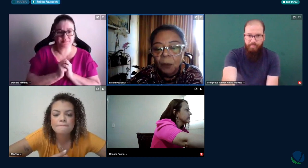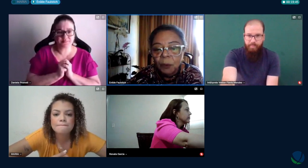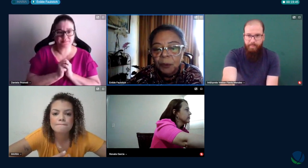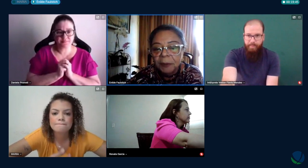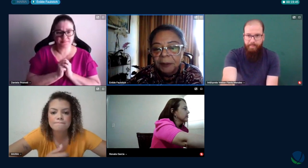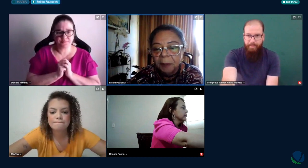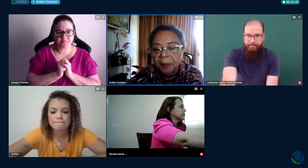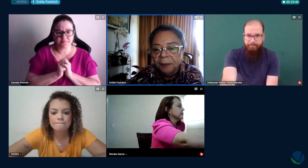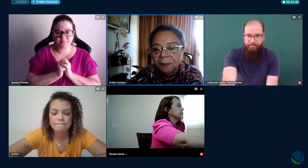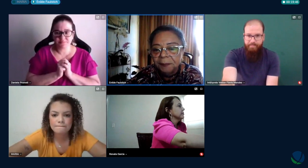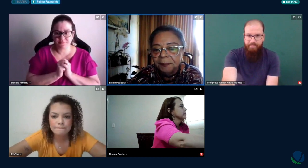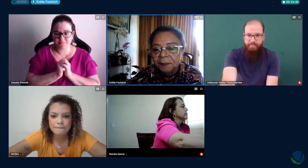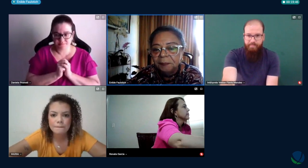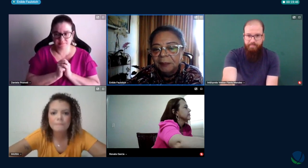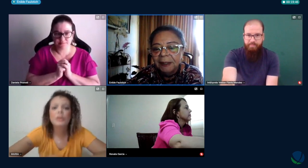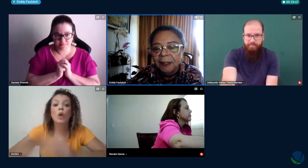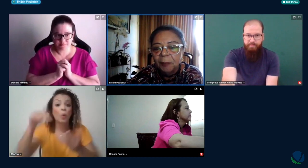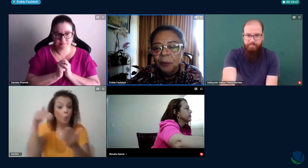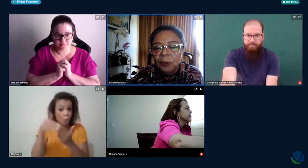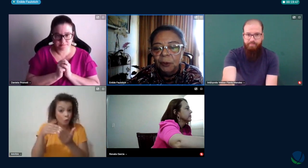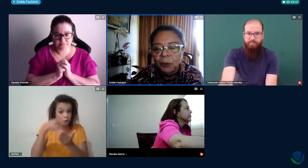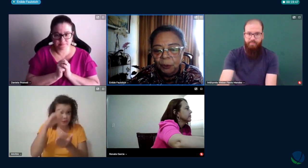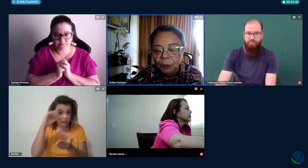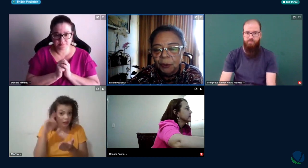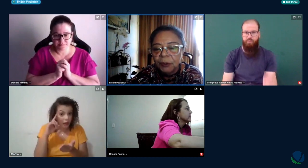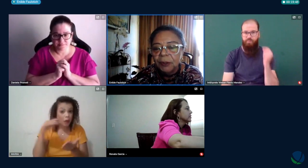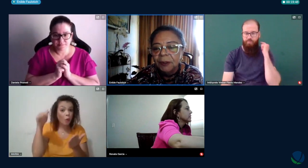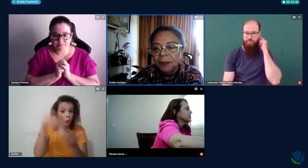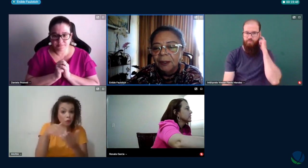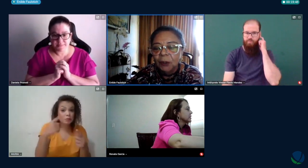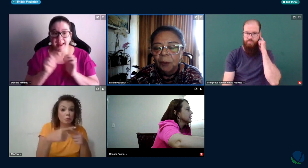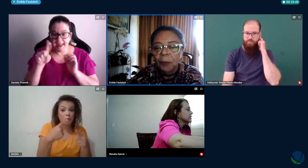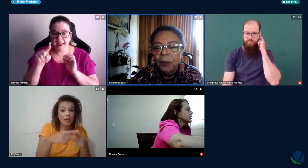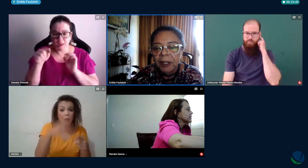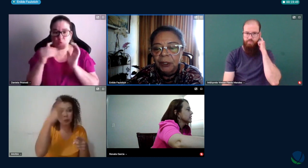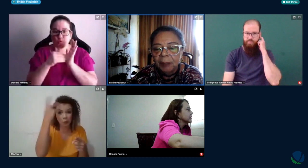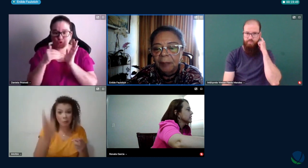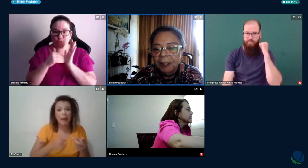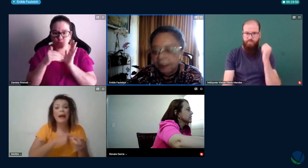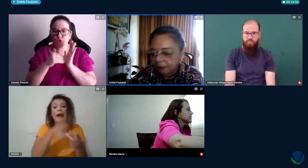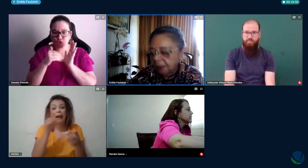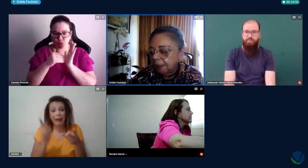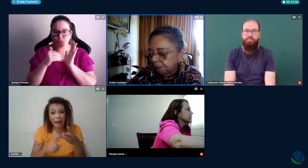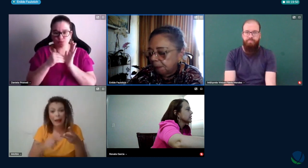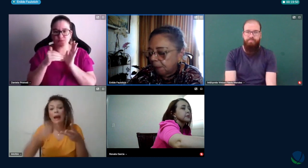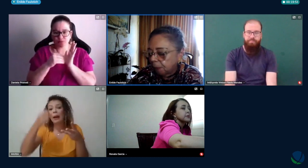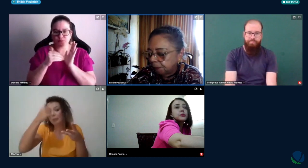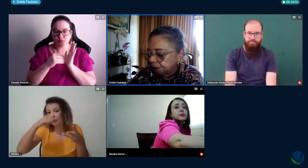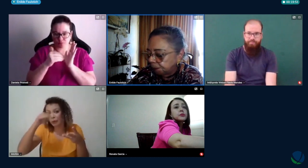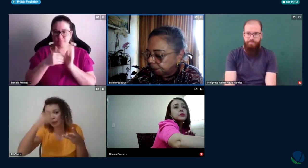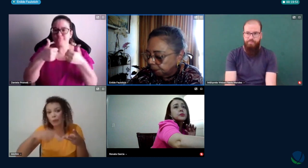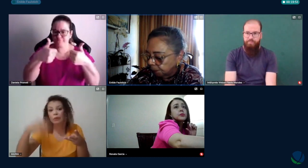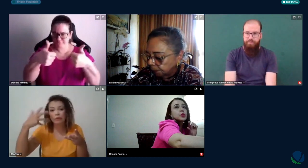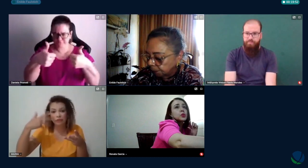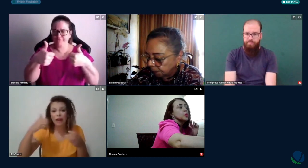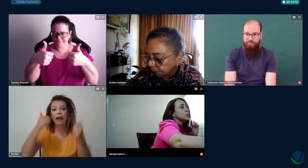É a última também, para dar tempo dos outros componentes da banca falar. Bom.